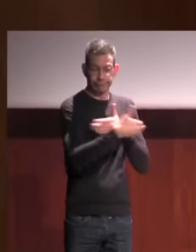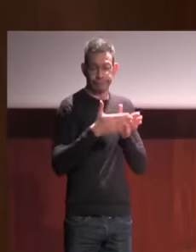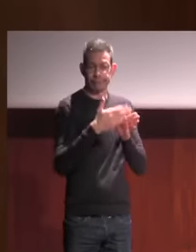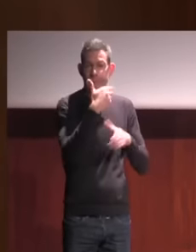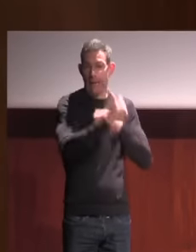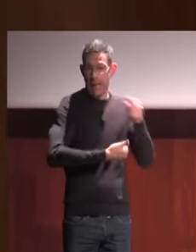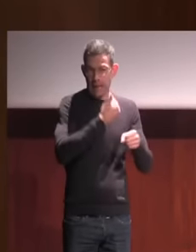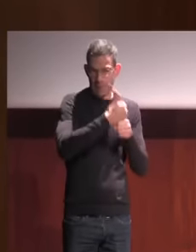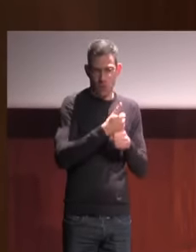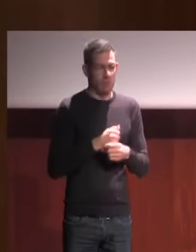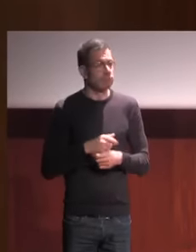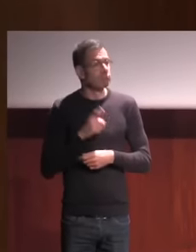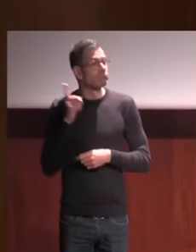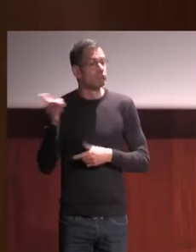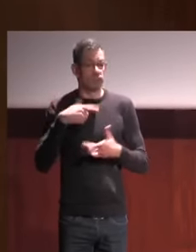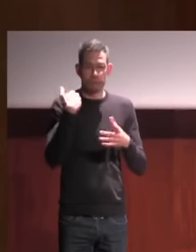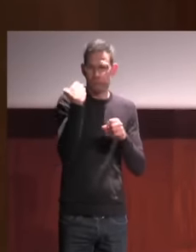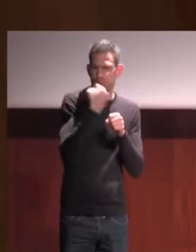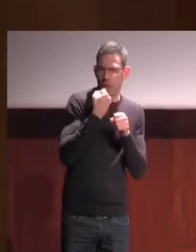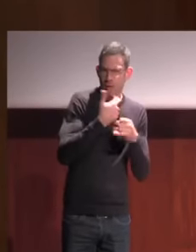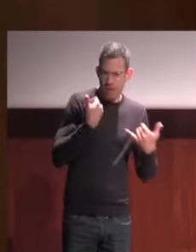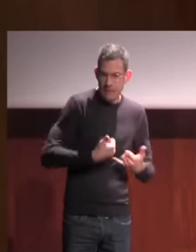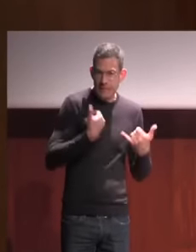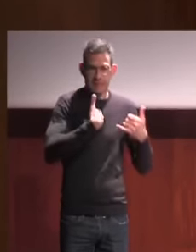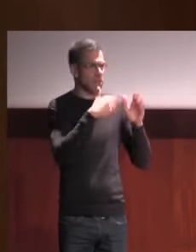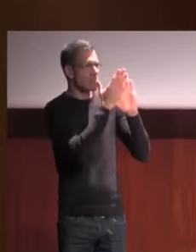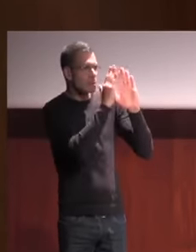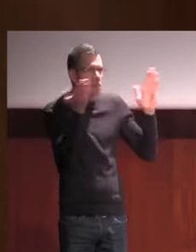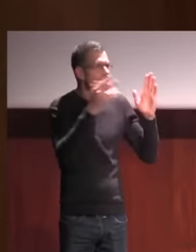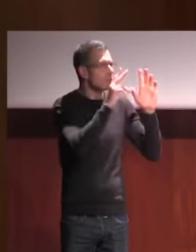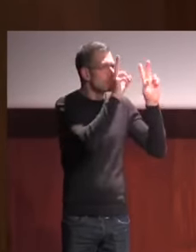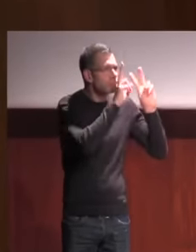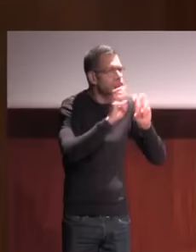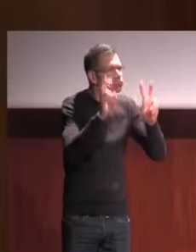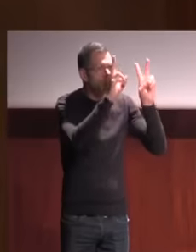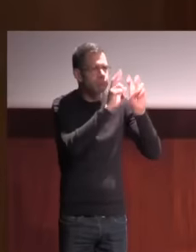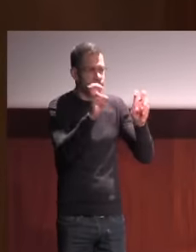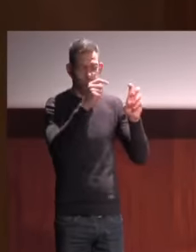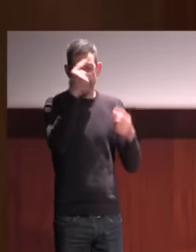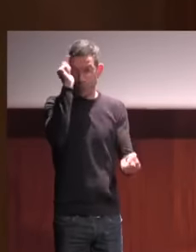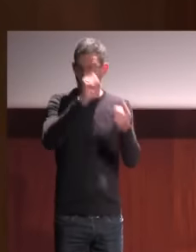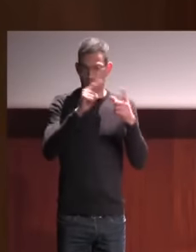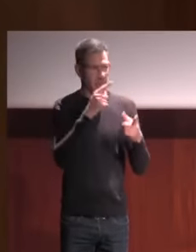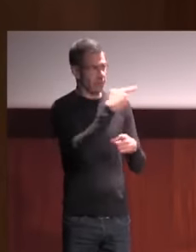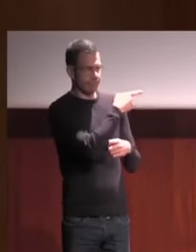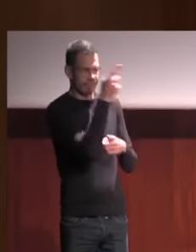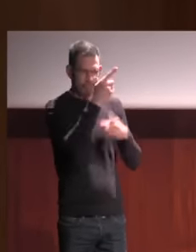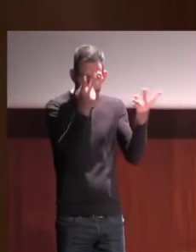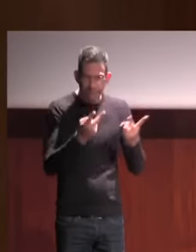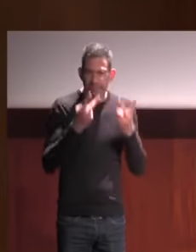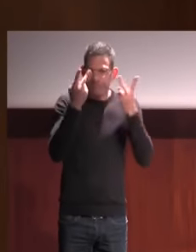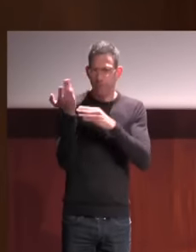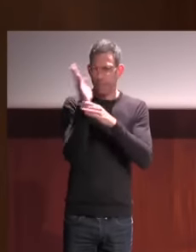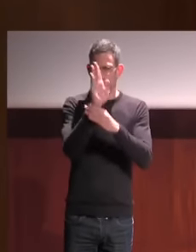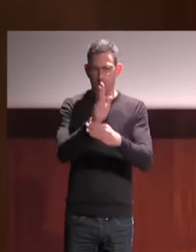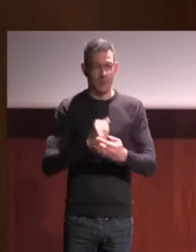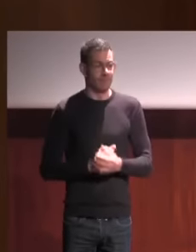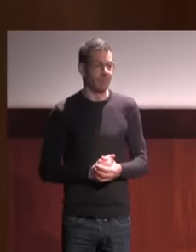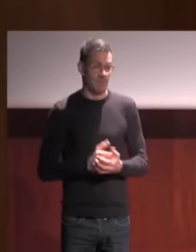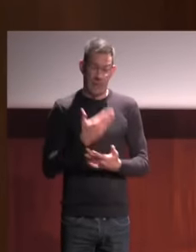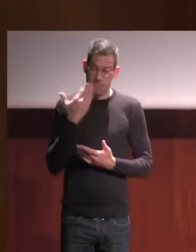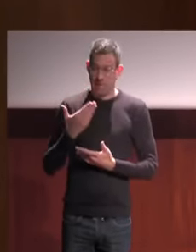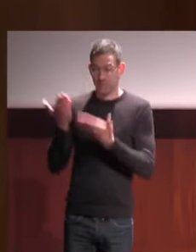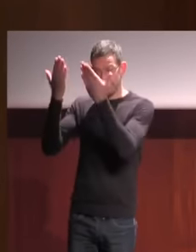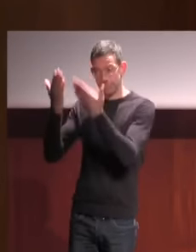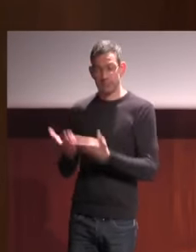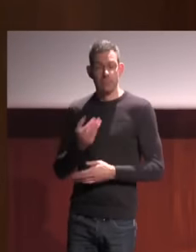vont travailler sur les collections et permettre de valoriser ces collections. Et donc, je remercie beaucoup Flora